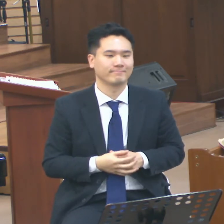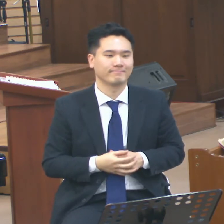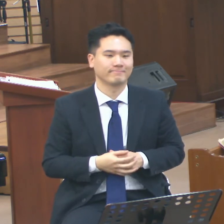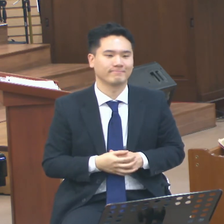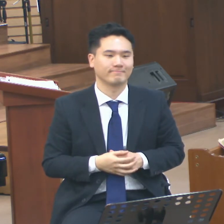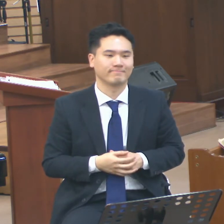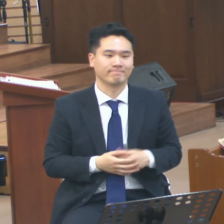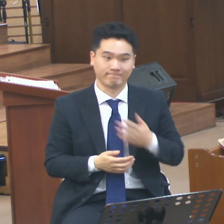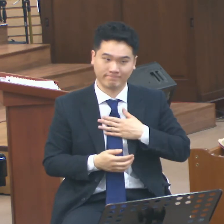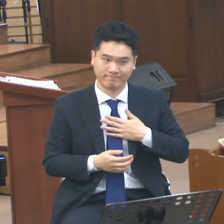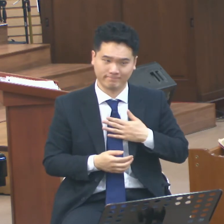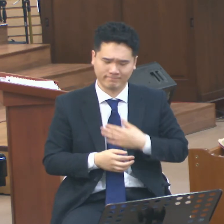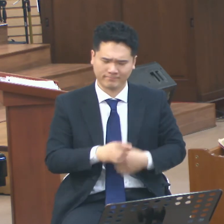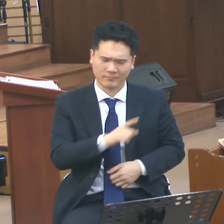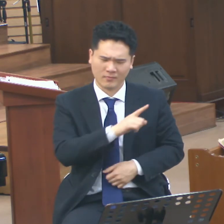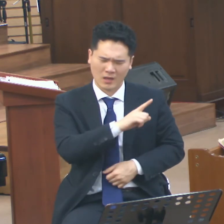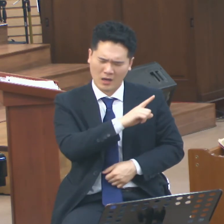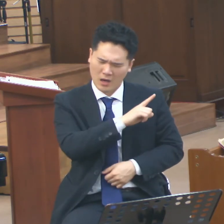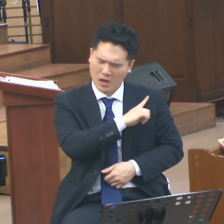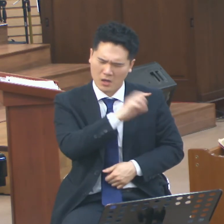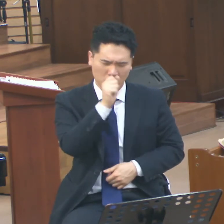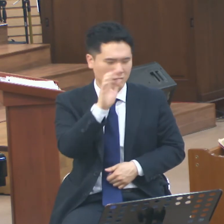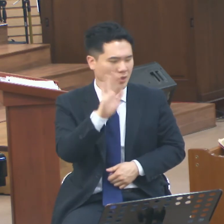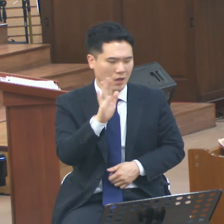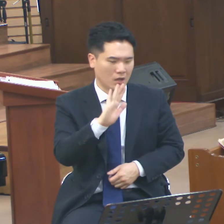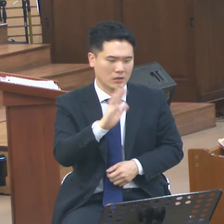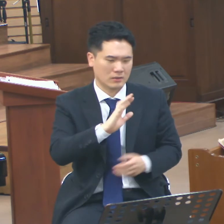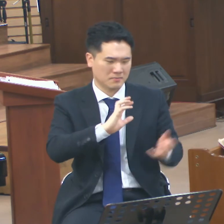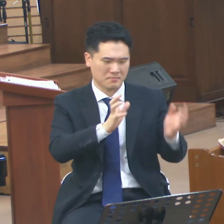저는 제일 안 좋은 토론이 끝장 토론이라고 생각해요.